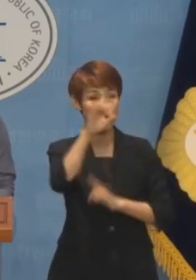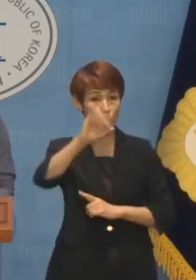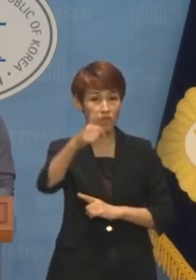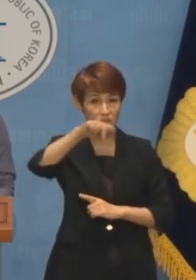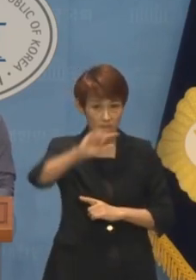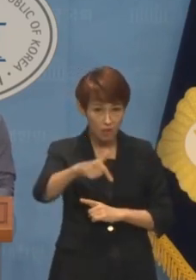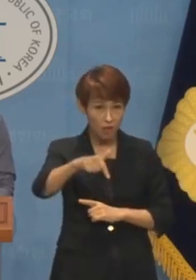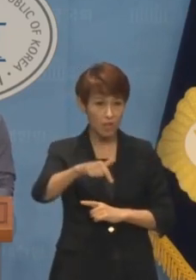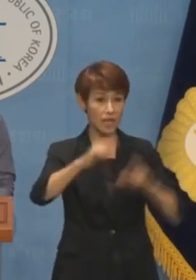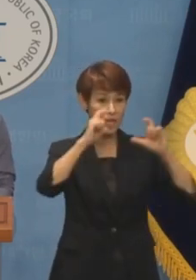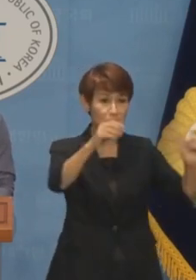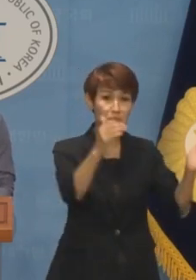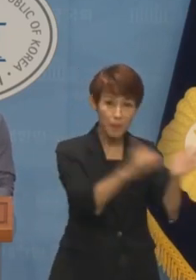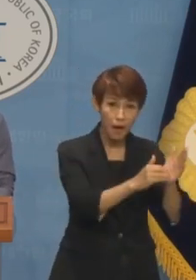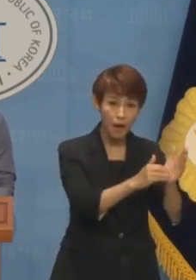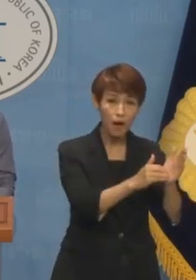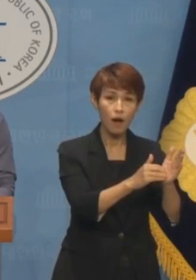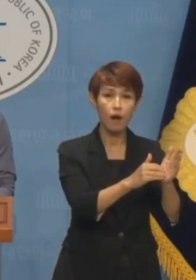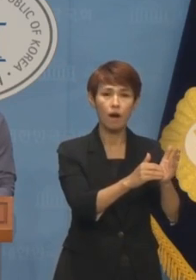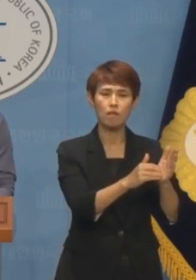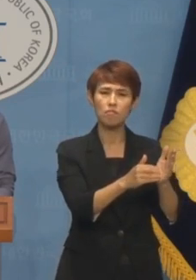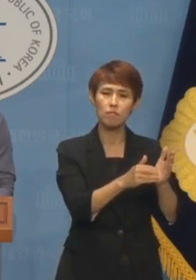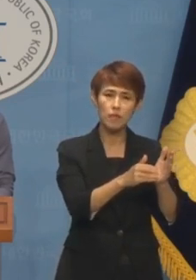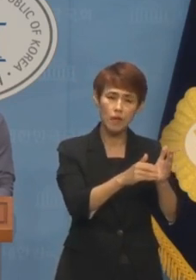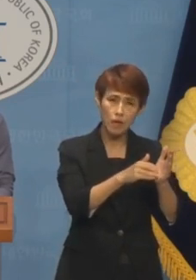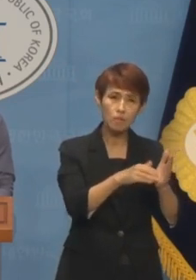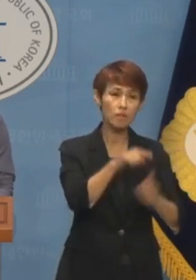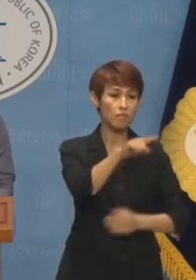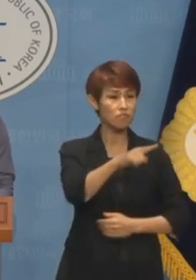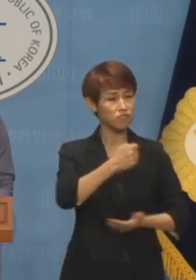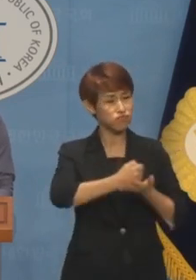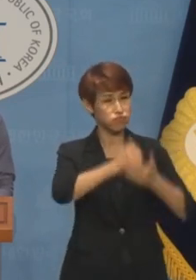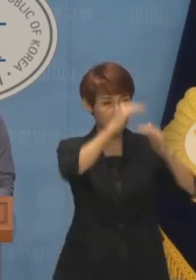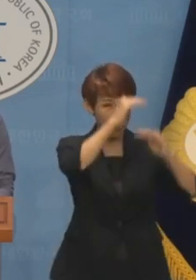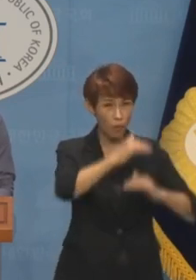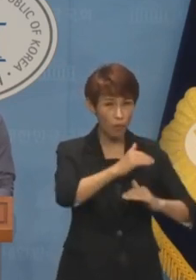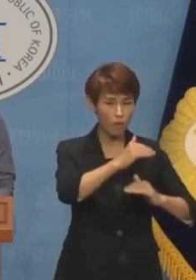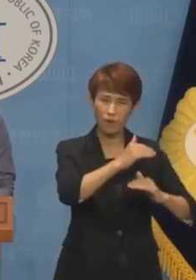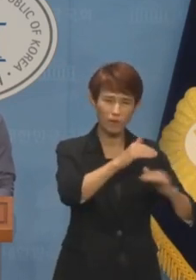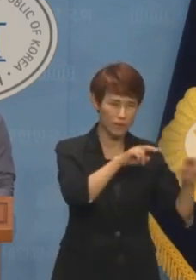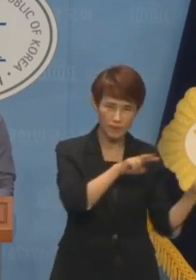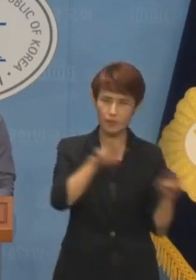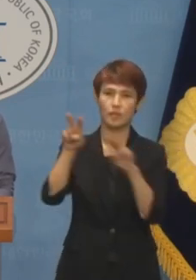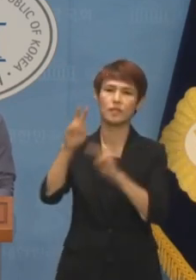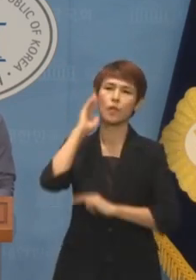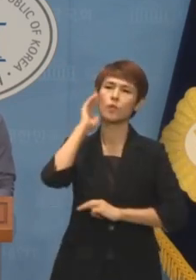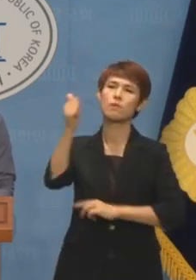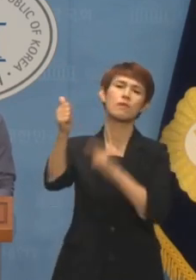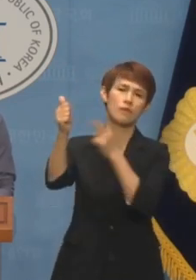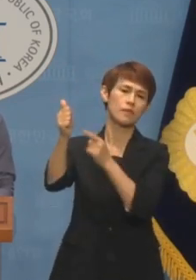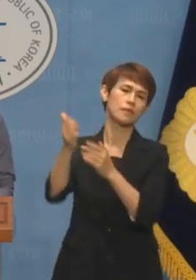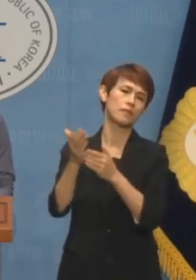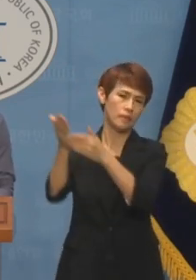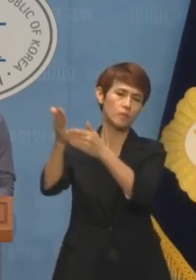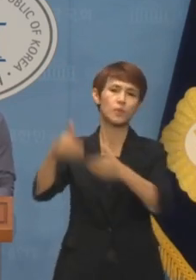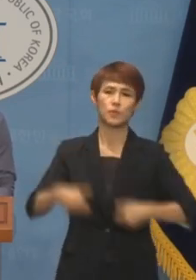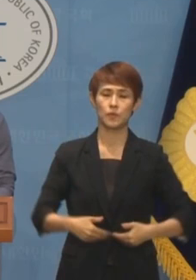강하게 제기한 바 있습니다. 그러나 이 항변은 이제 윤석열 대통령을 향해야